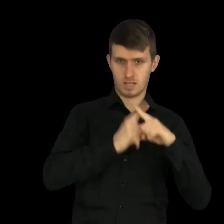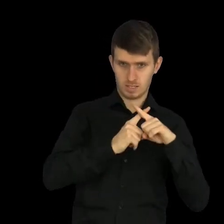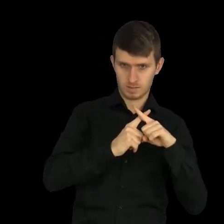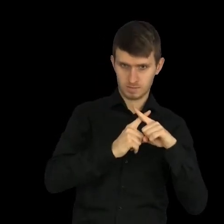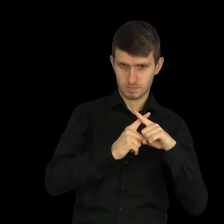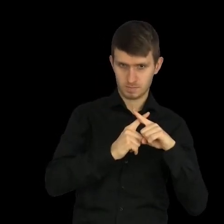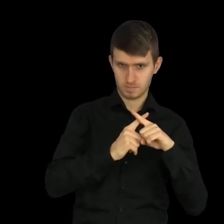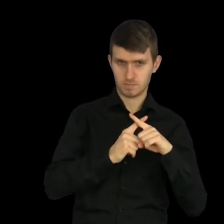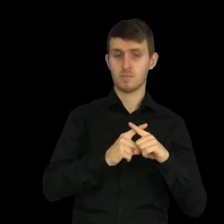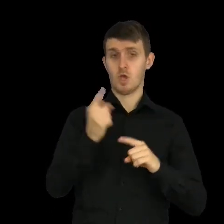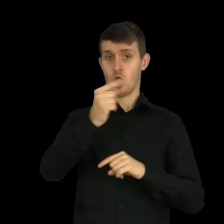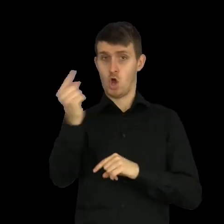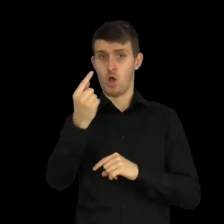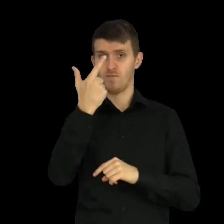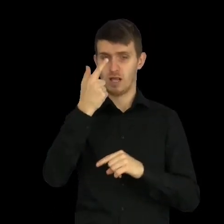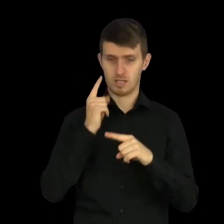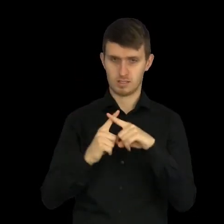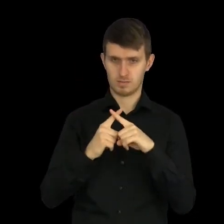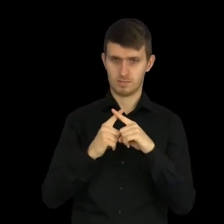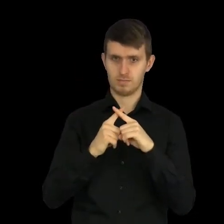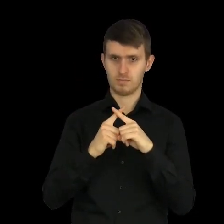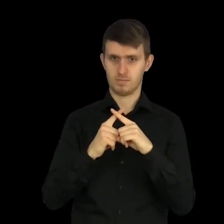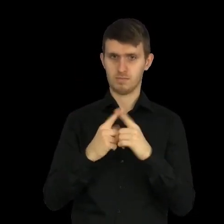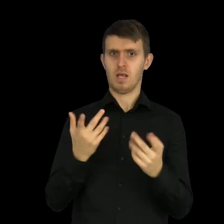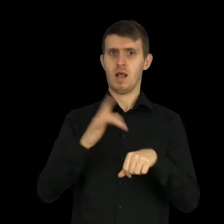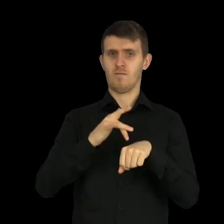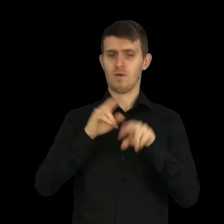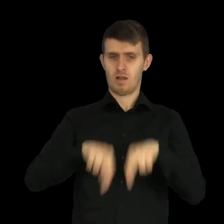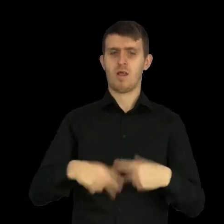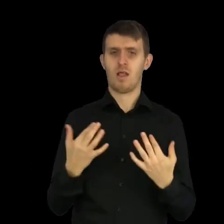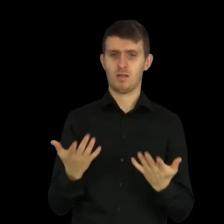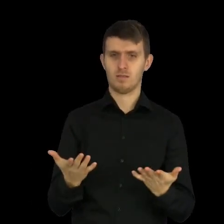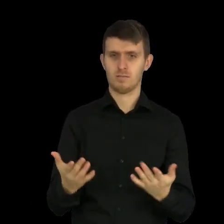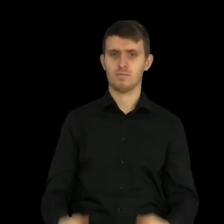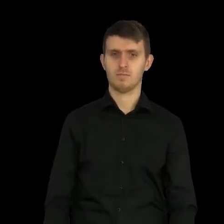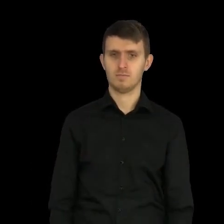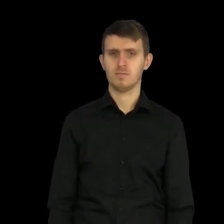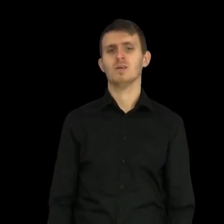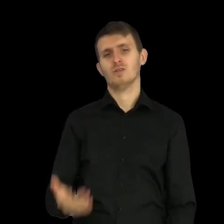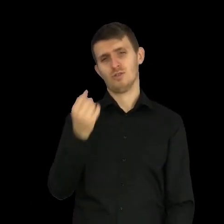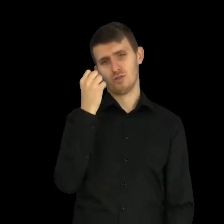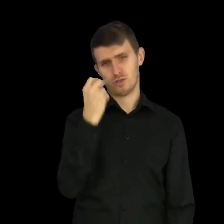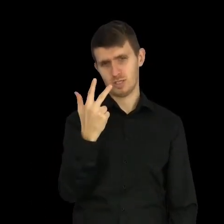Jeśli mam 5x-ów i oddaję 2 z tych x-ów, to ile x-ów mi zostanie?